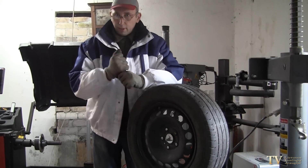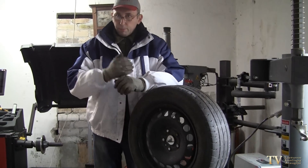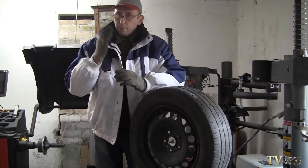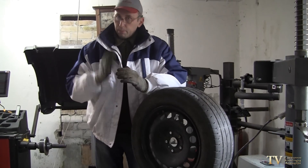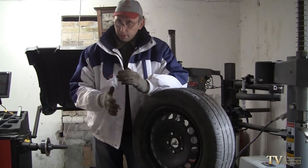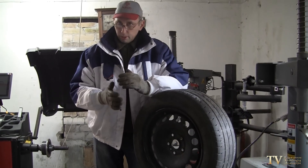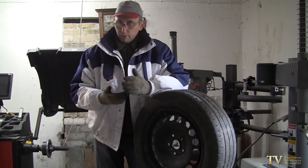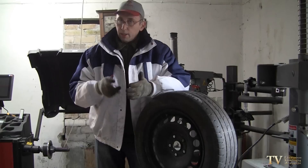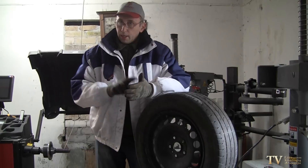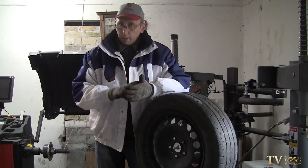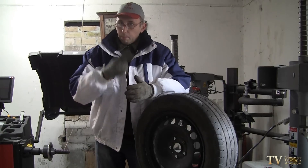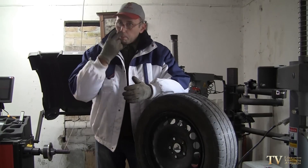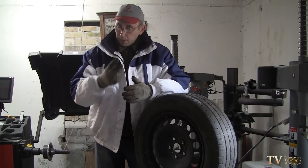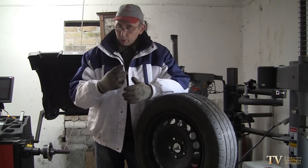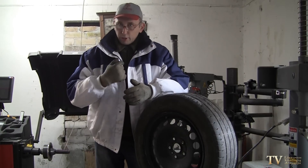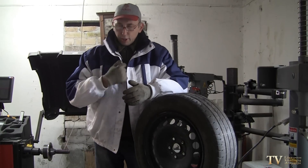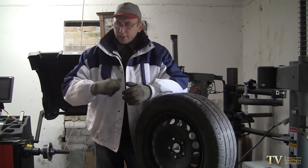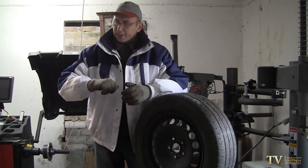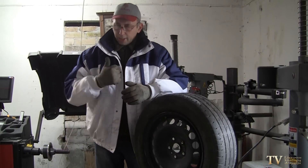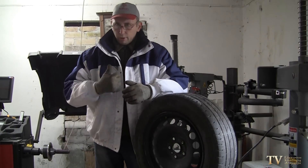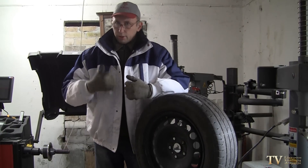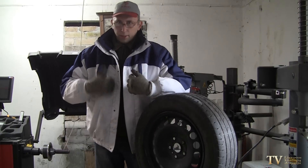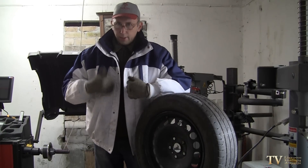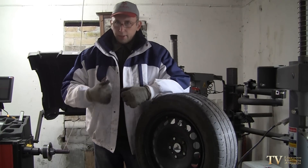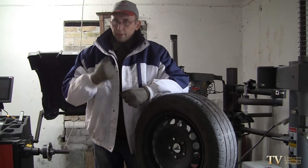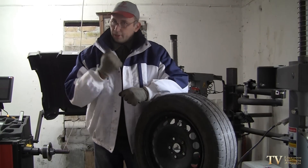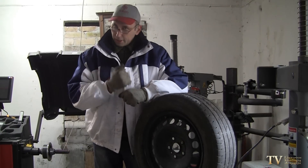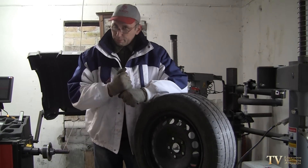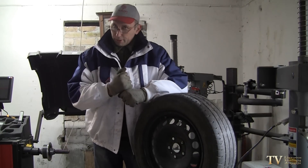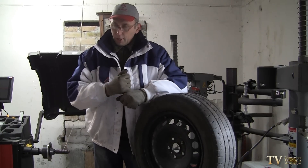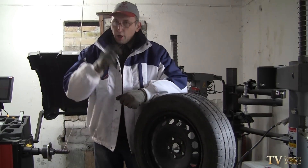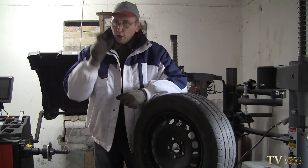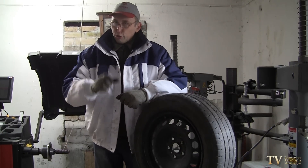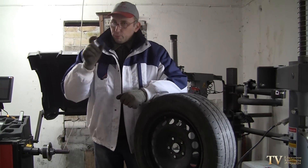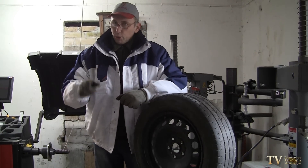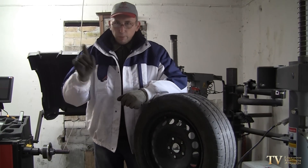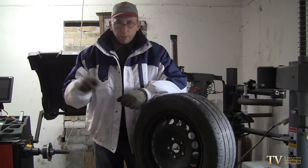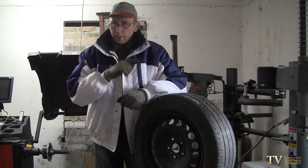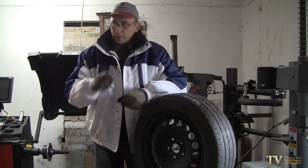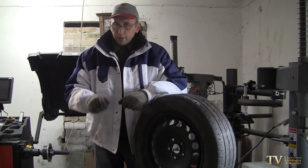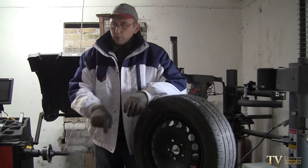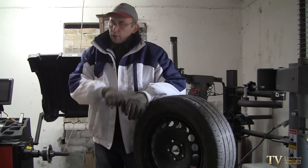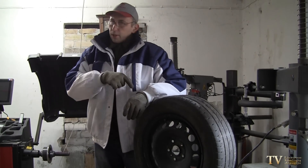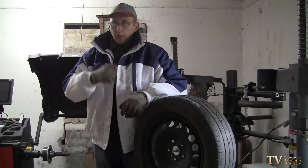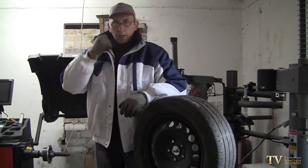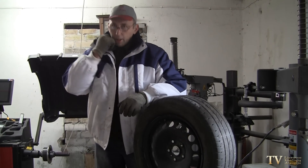Darbą baigiau. Kaip matot, aš stengos greitai dirbti, kad žmonėms nereikėtų ilgai